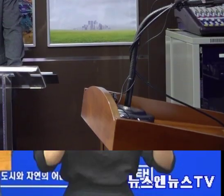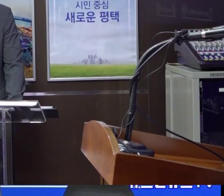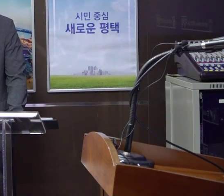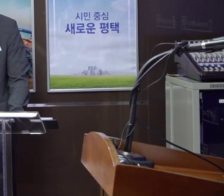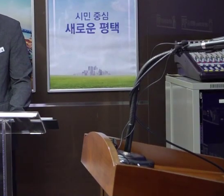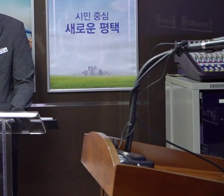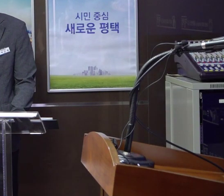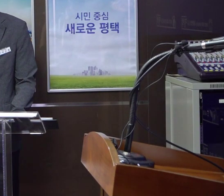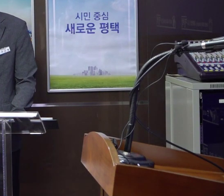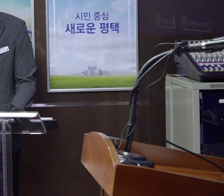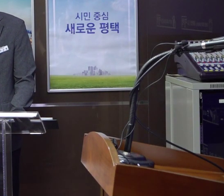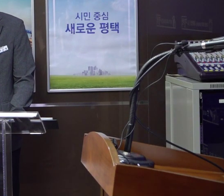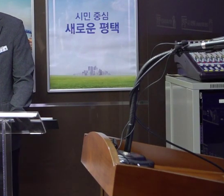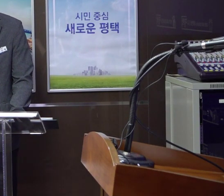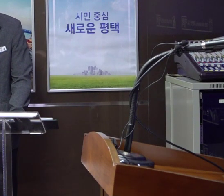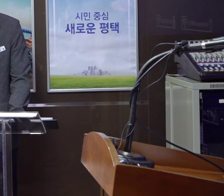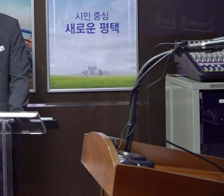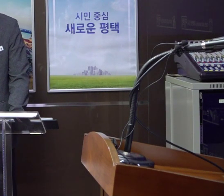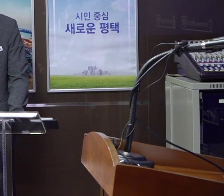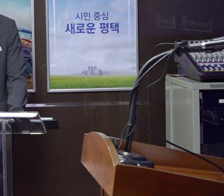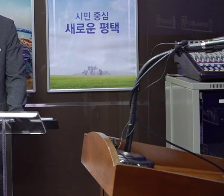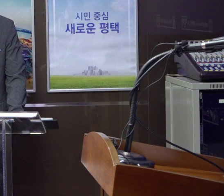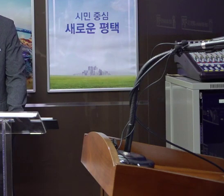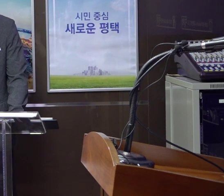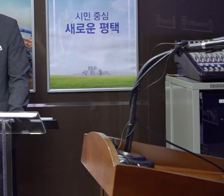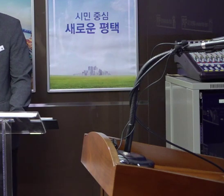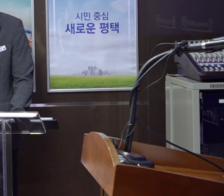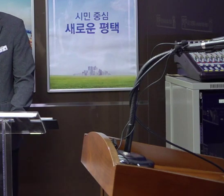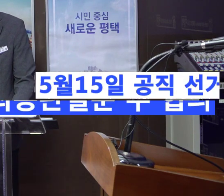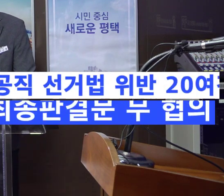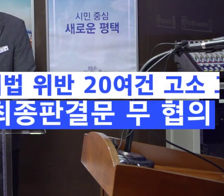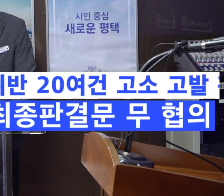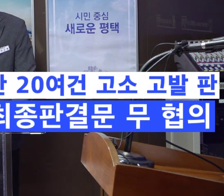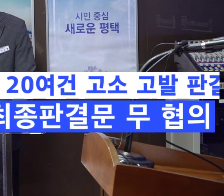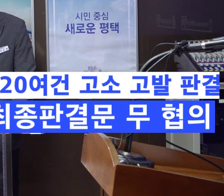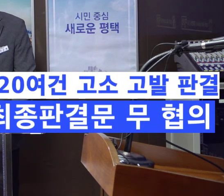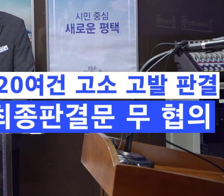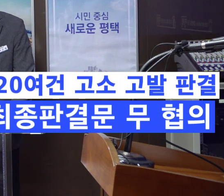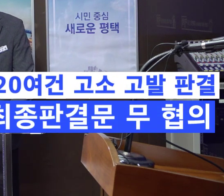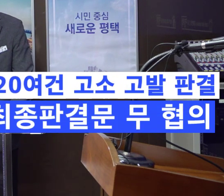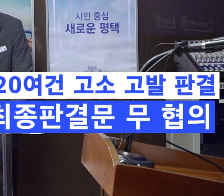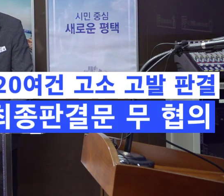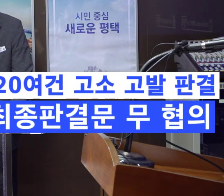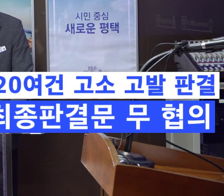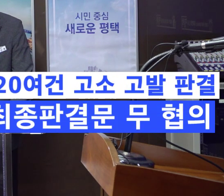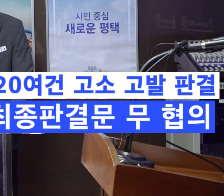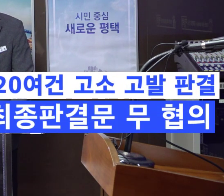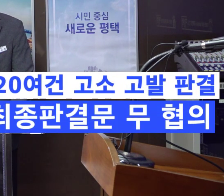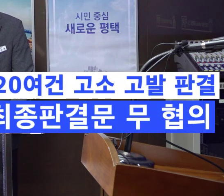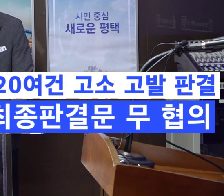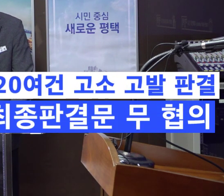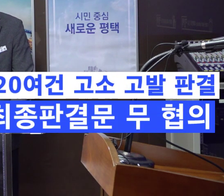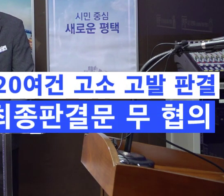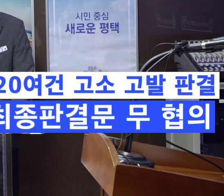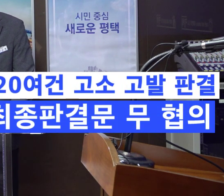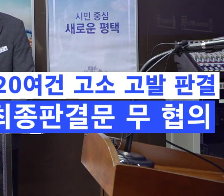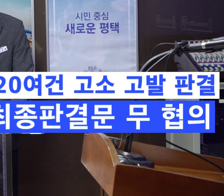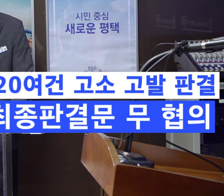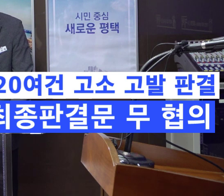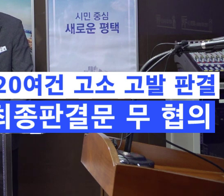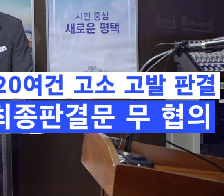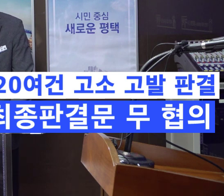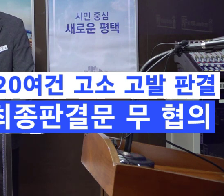지금부터 평택시 비대면 온라인 브리핑을 시작하겠습니다. 지난 5월 26일 공직선거법 1심 재판